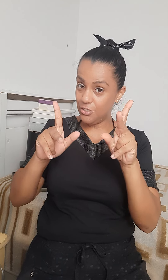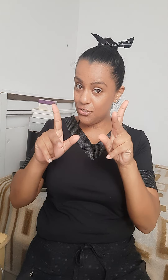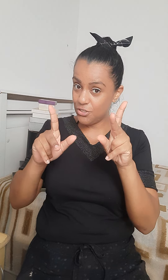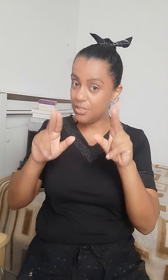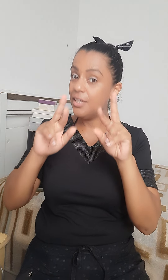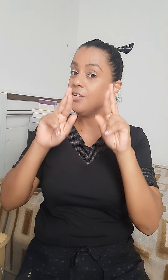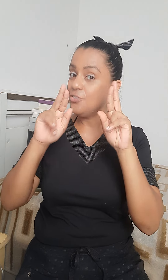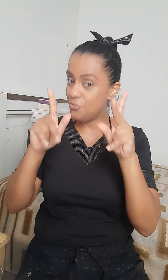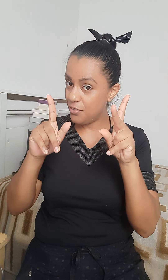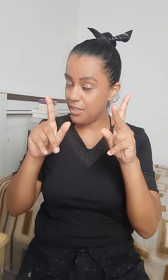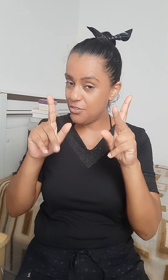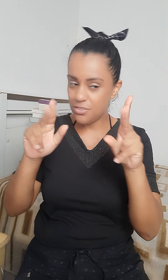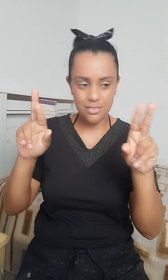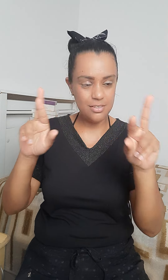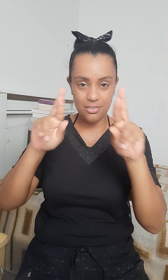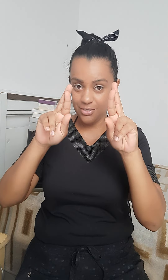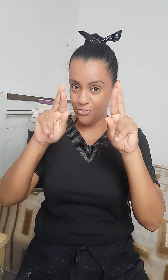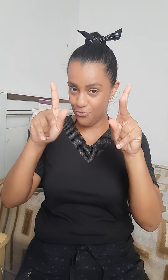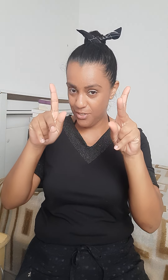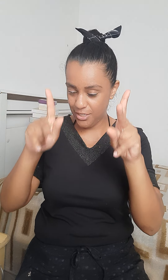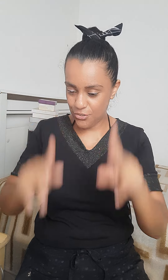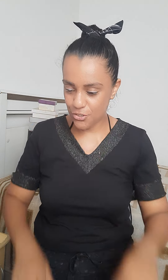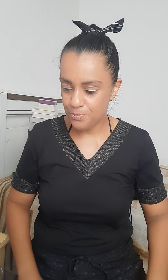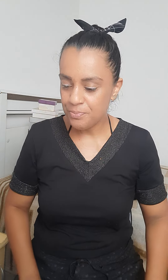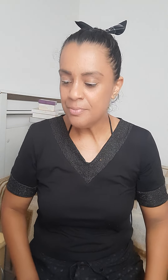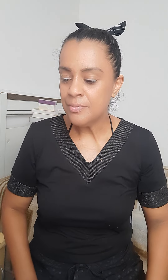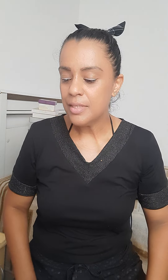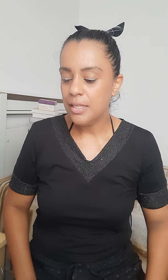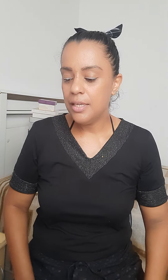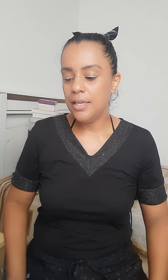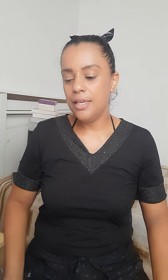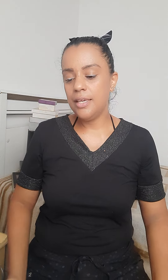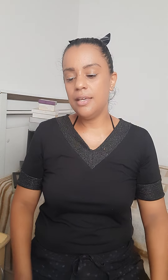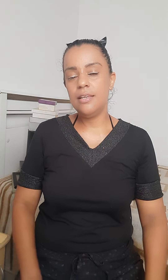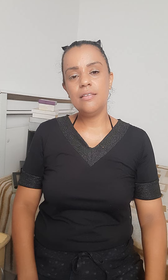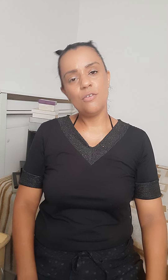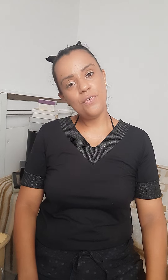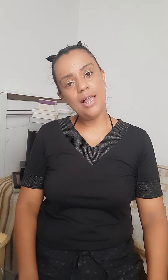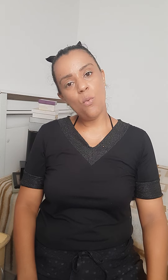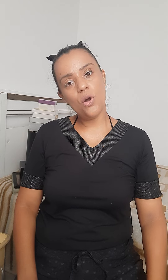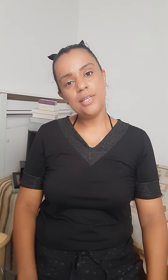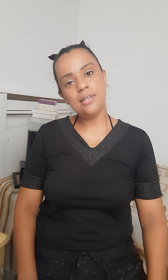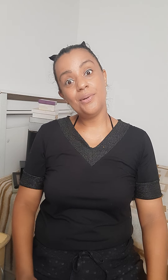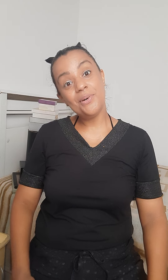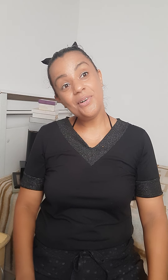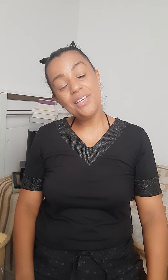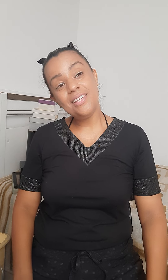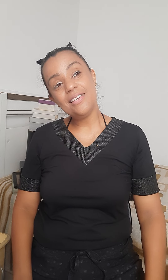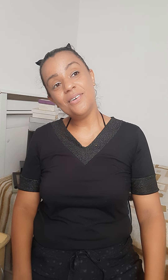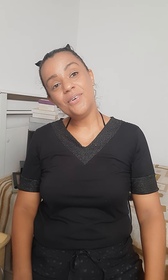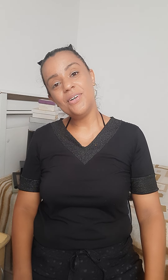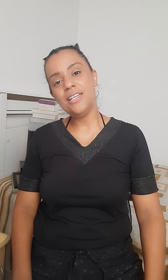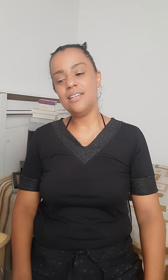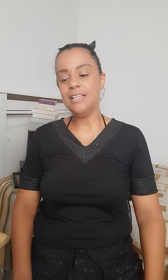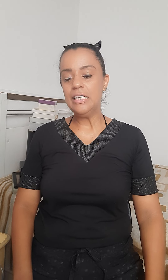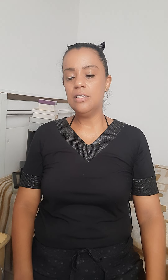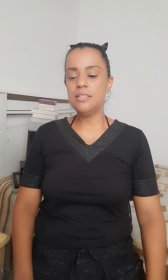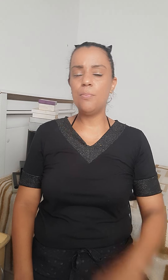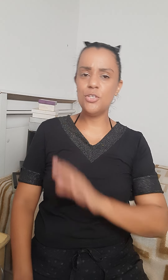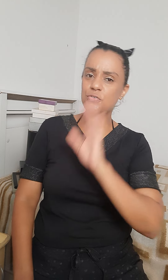Diferente. Diferente. Diferente. E se eu falar um oi, né? Oi, oi. Você pode